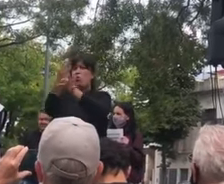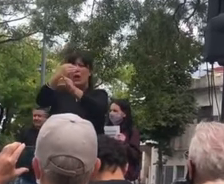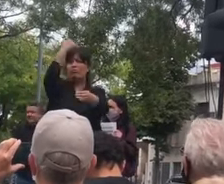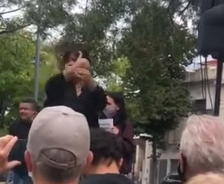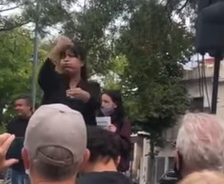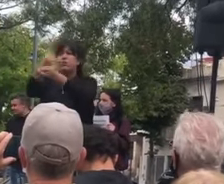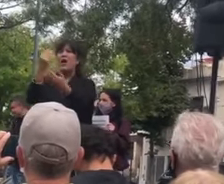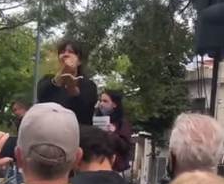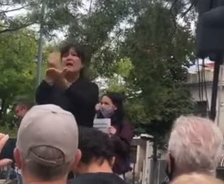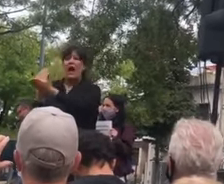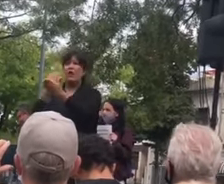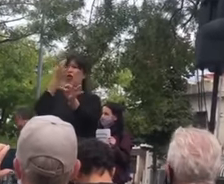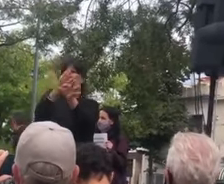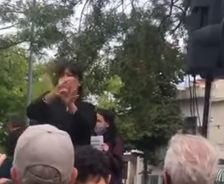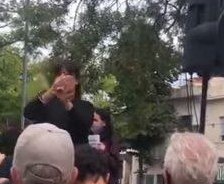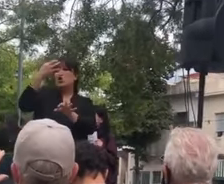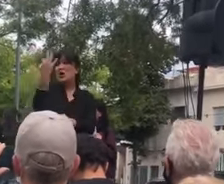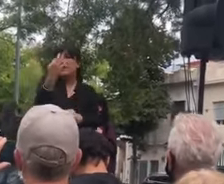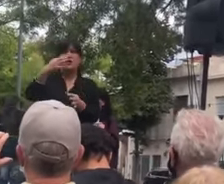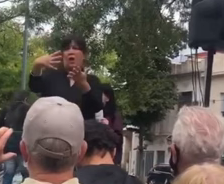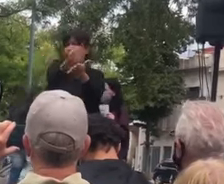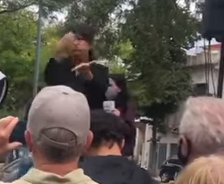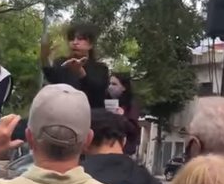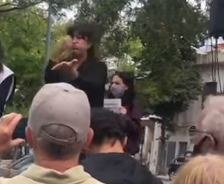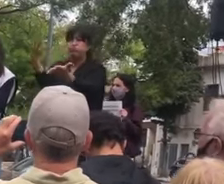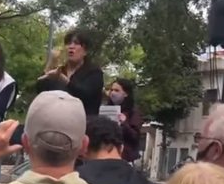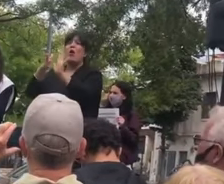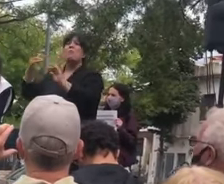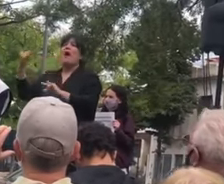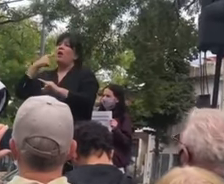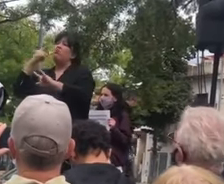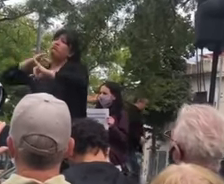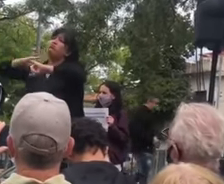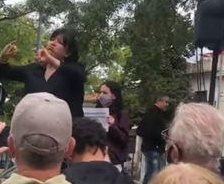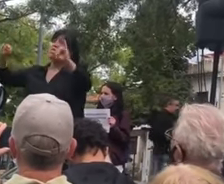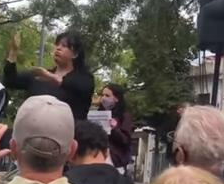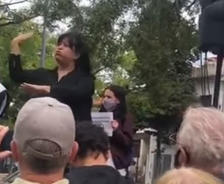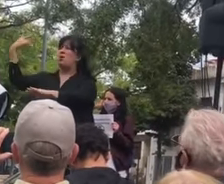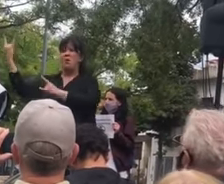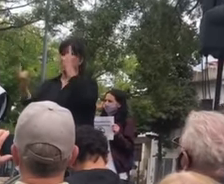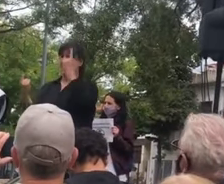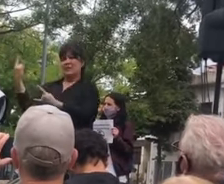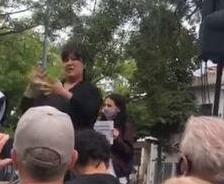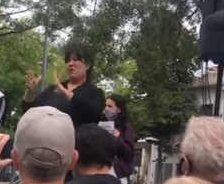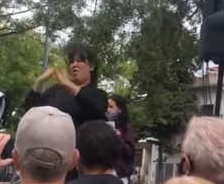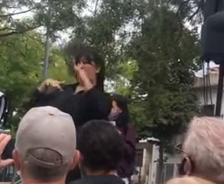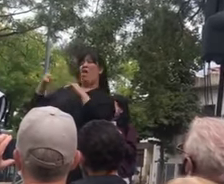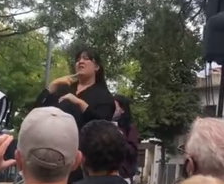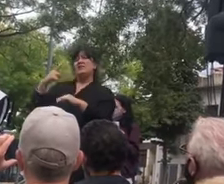cerrar cargos de educación especial con una mentira, con un discurso de falsa